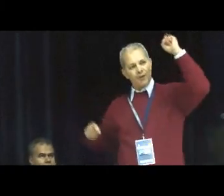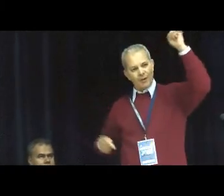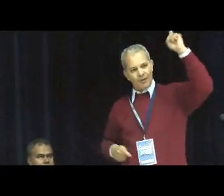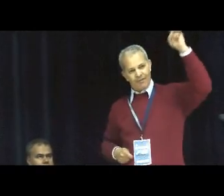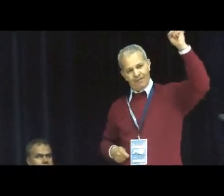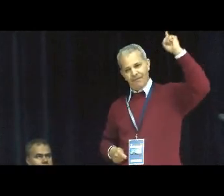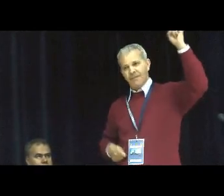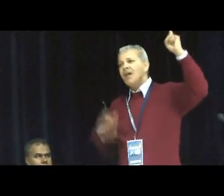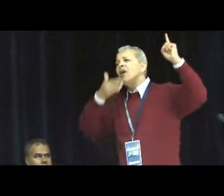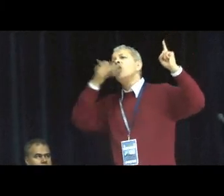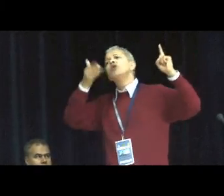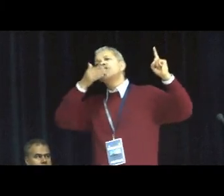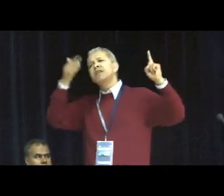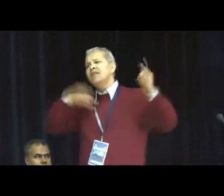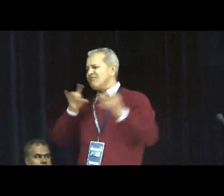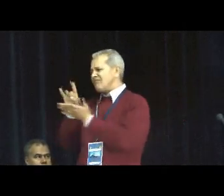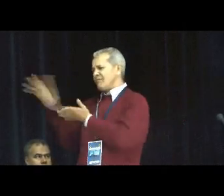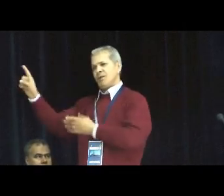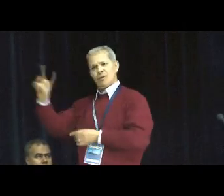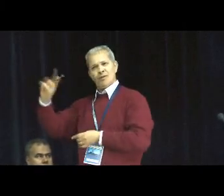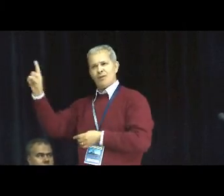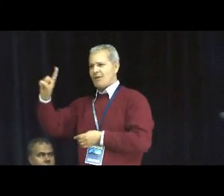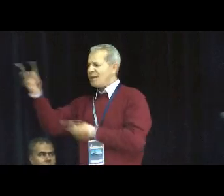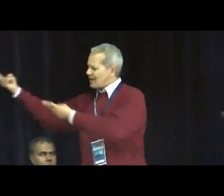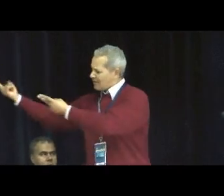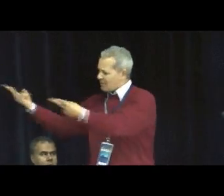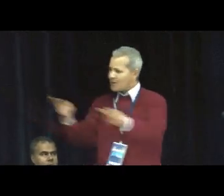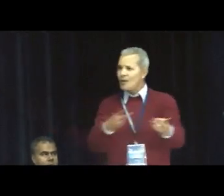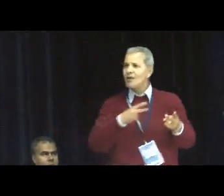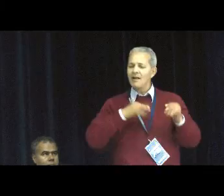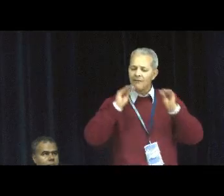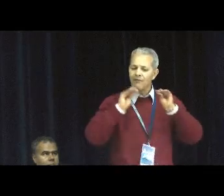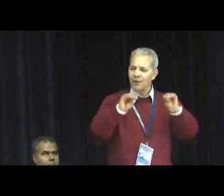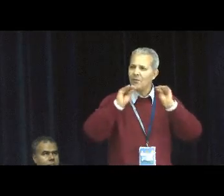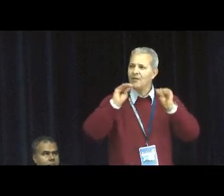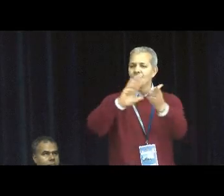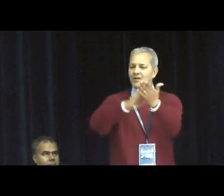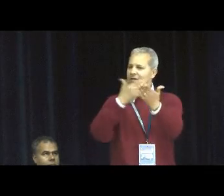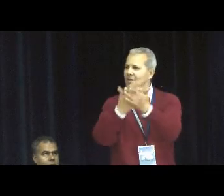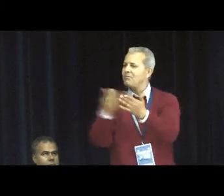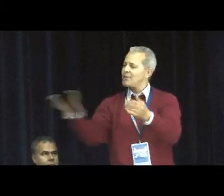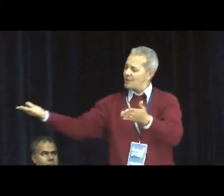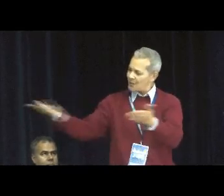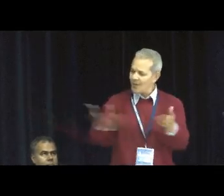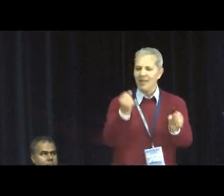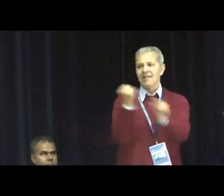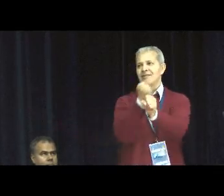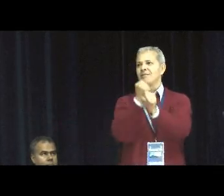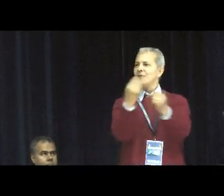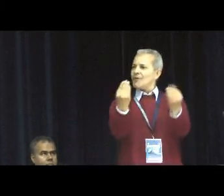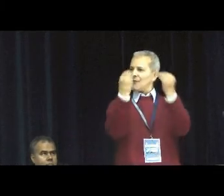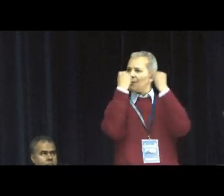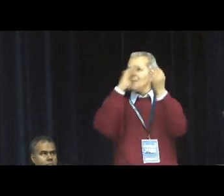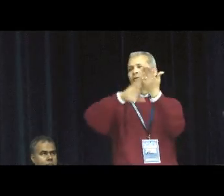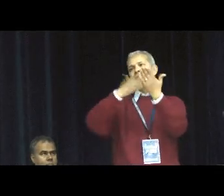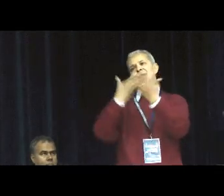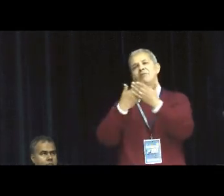من حقوق ديال الأشخاص. إذا ما يعقل، أنا ما تنقولوش بأننا ضد الأشخاص السامعين، الأشخاص السامعين عندهم دورهم في